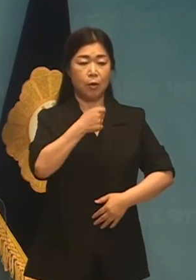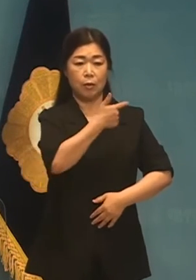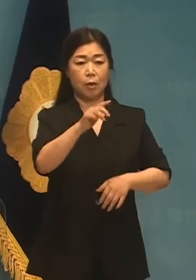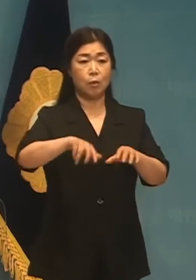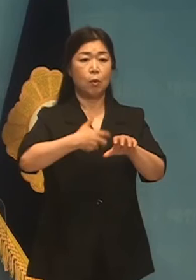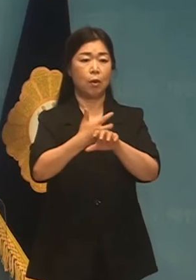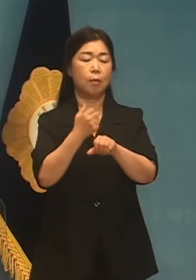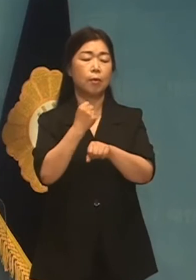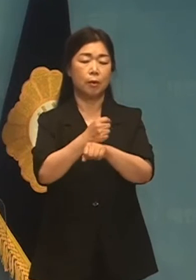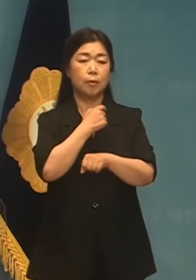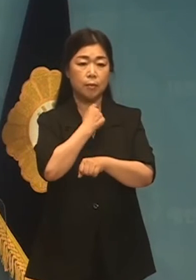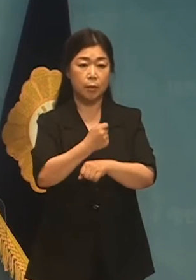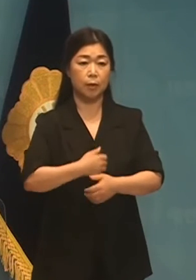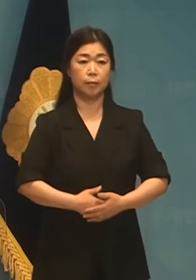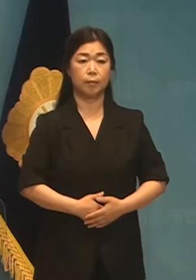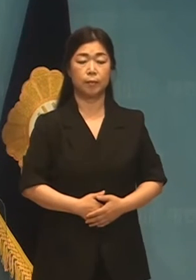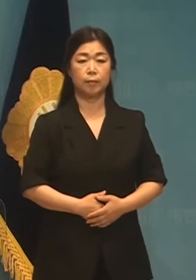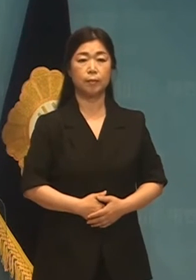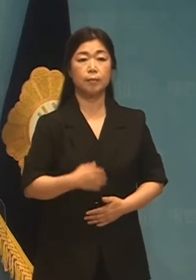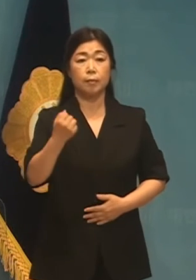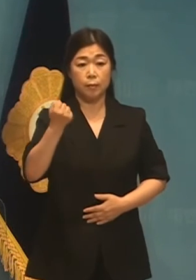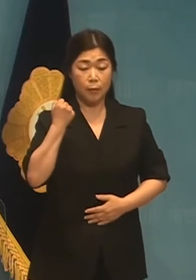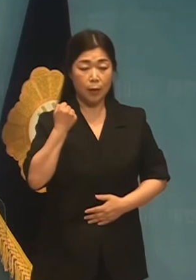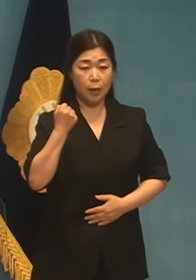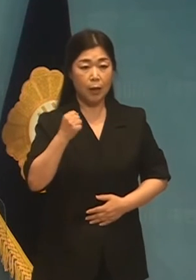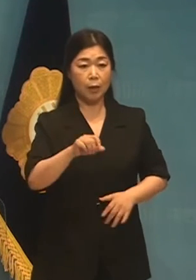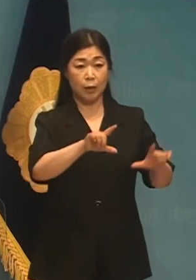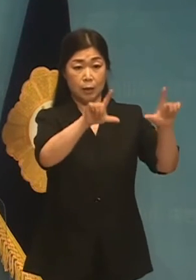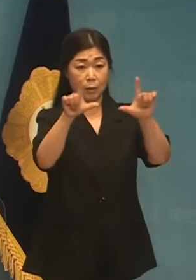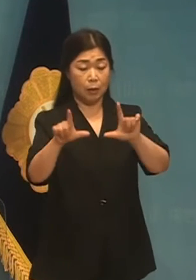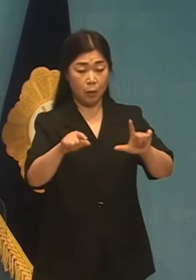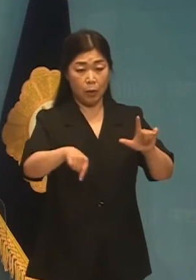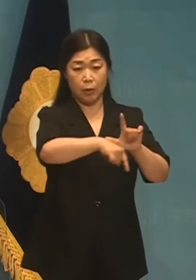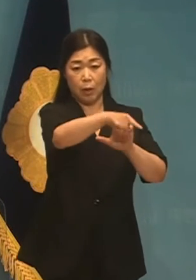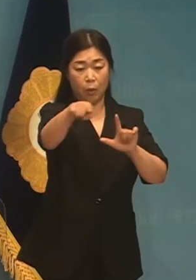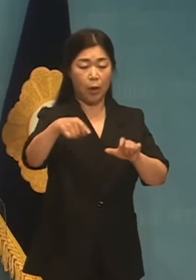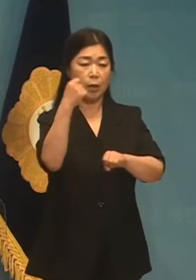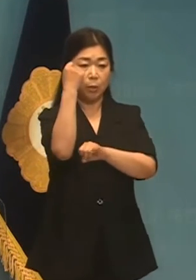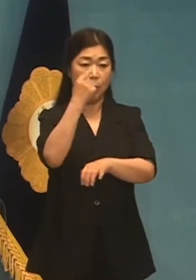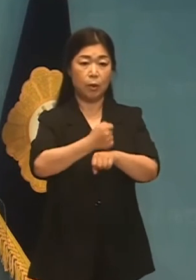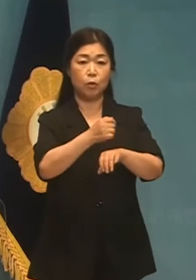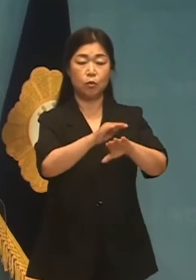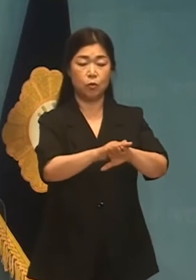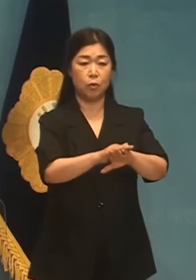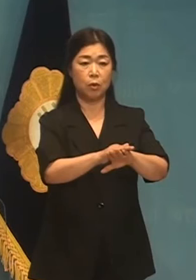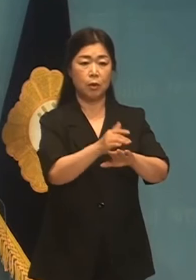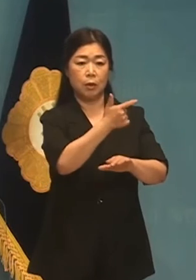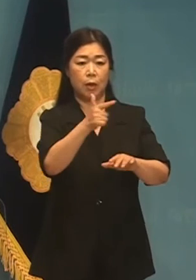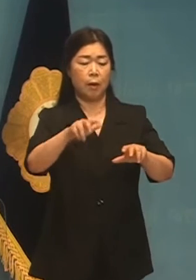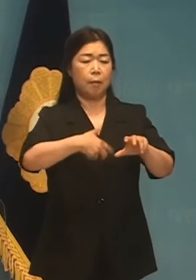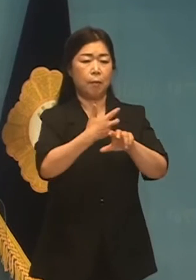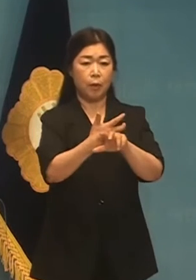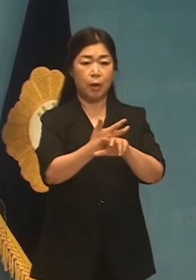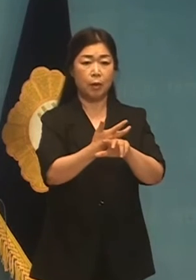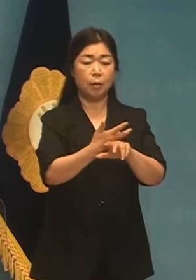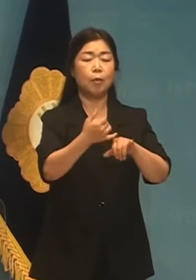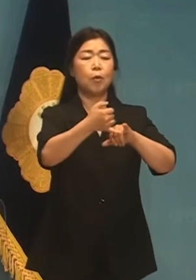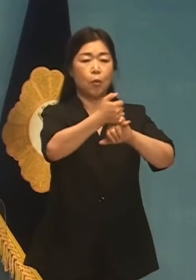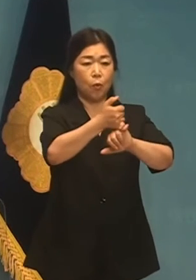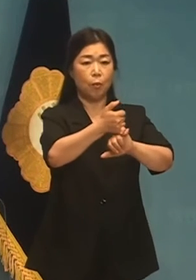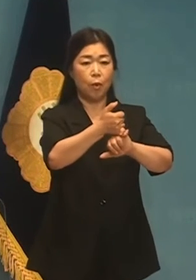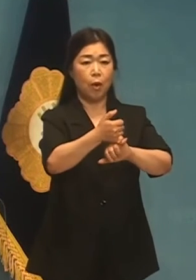하겠습니다. 강력한 디지털 사회 기반 구축과 디지털 대전환만이